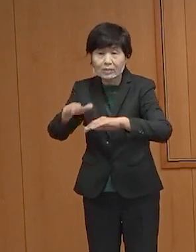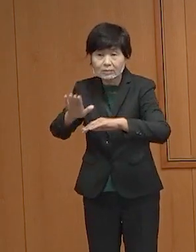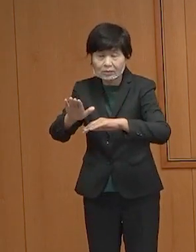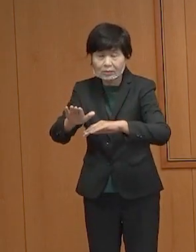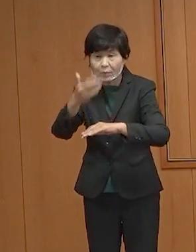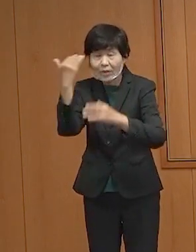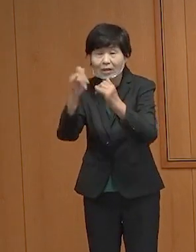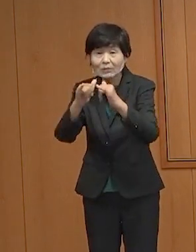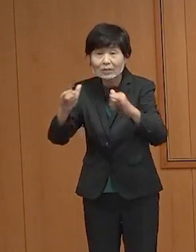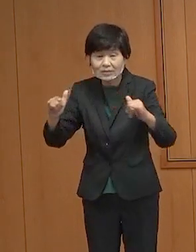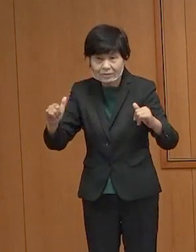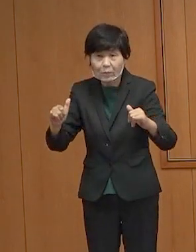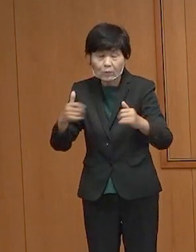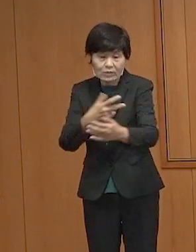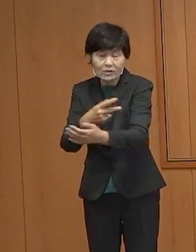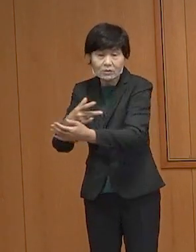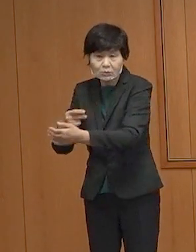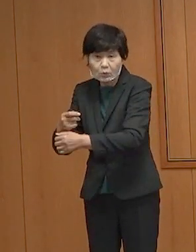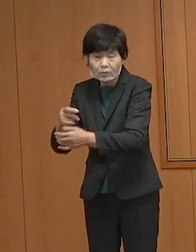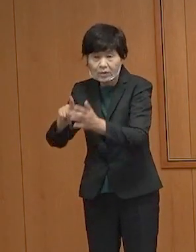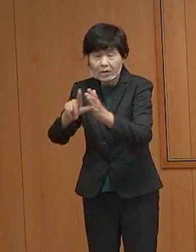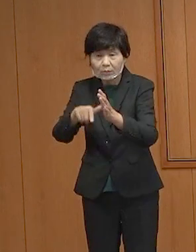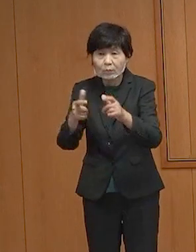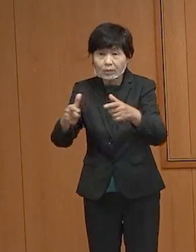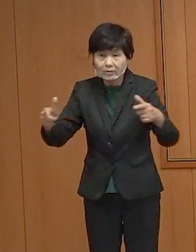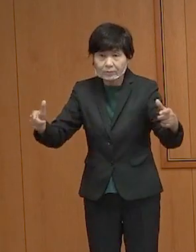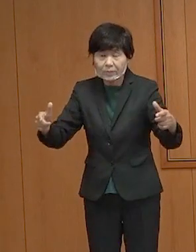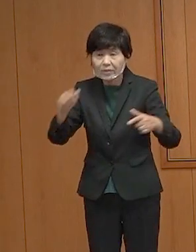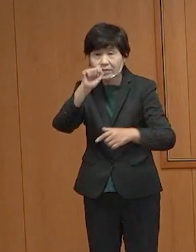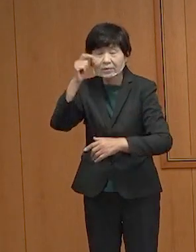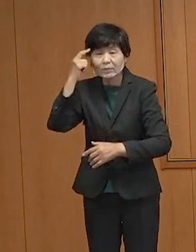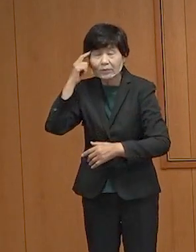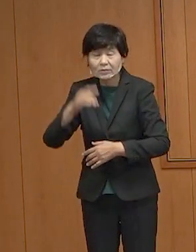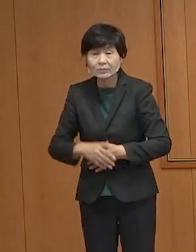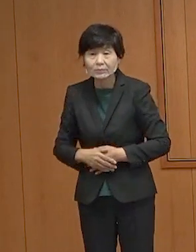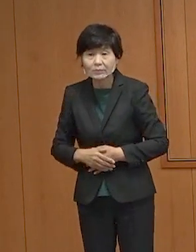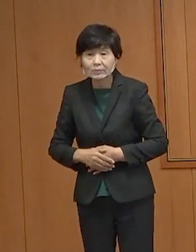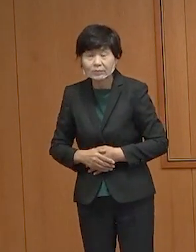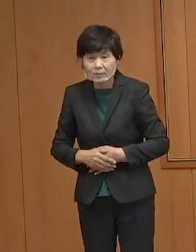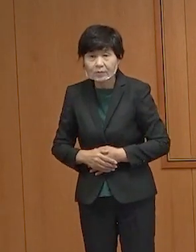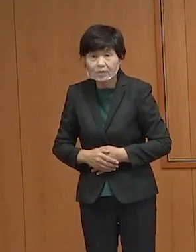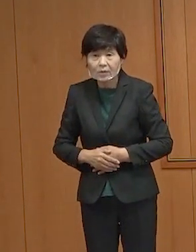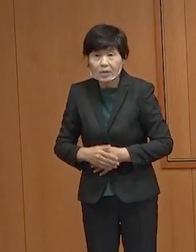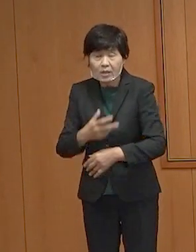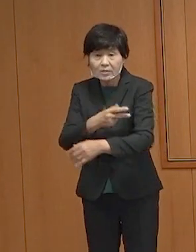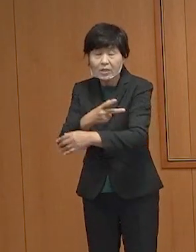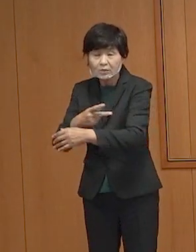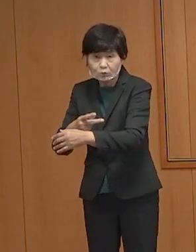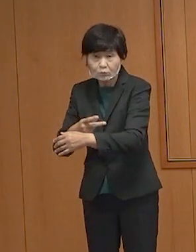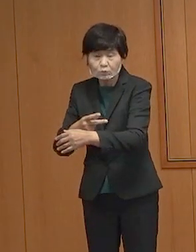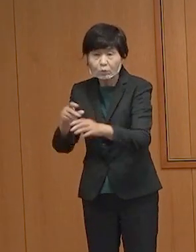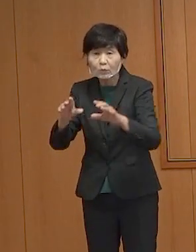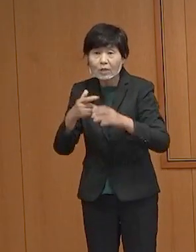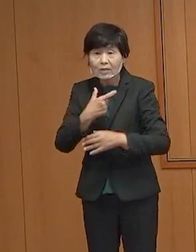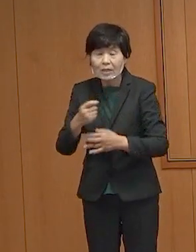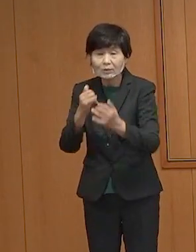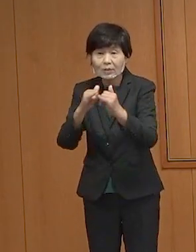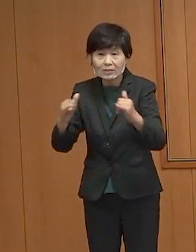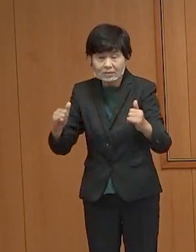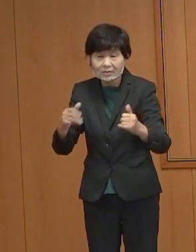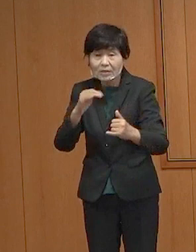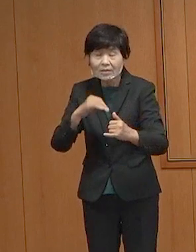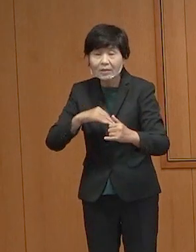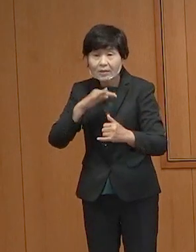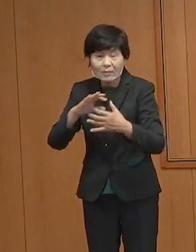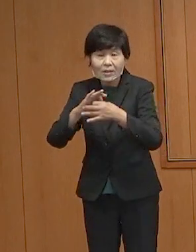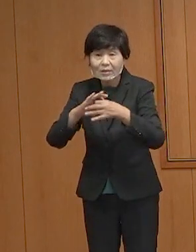増やす一助になればというふうに考えておりますが、接種対象者に年齢制限は設けておりませんので、接種を迷